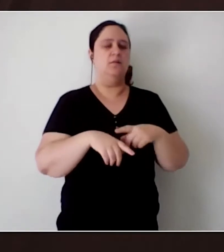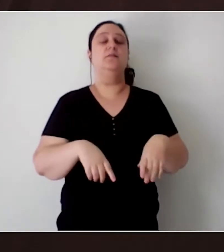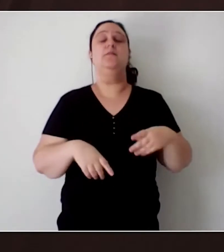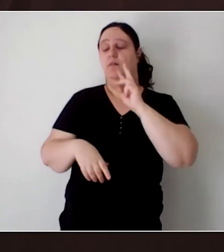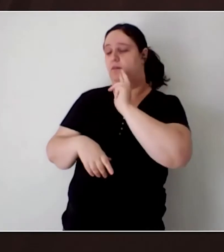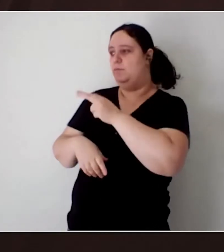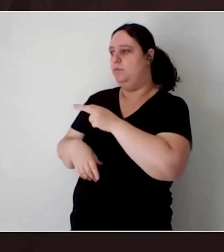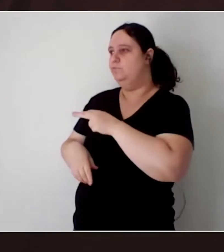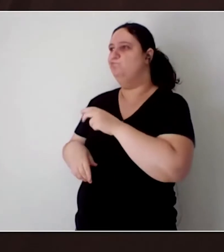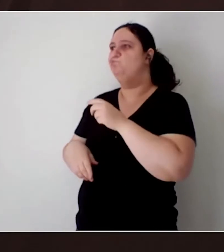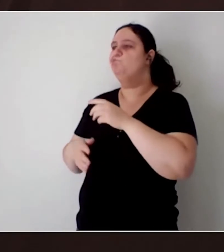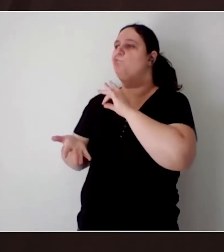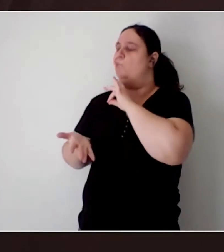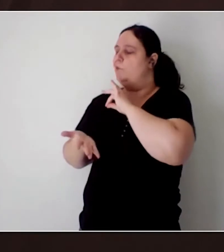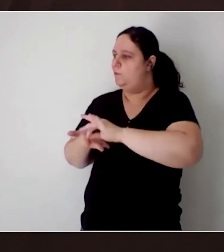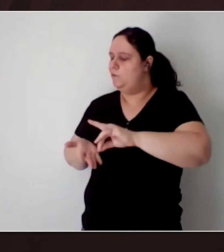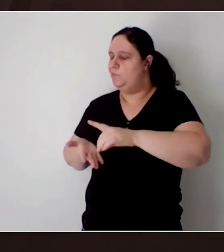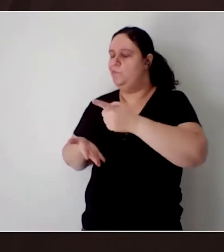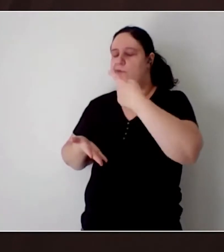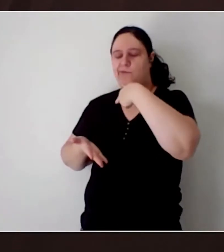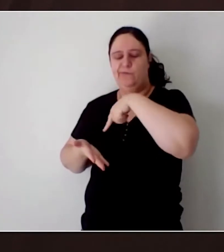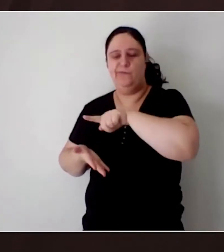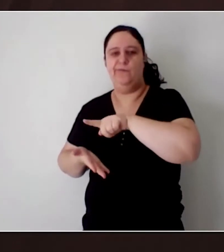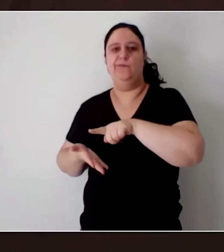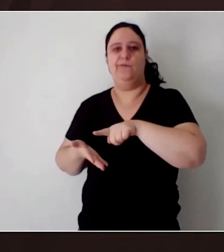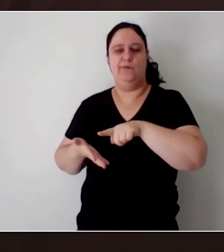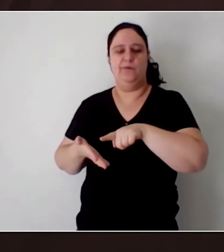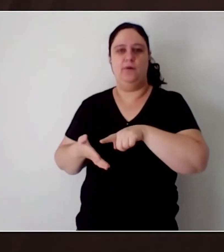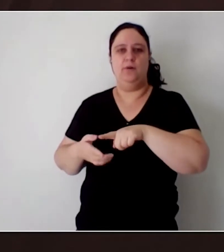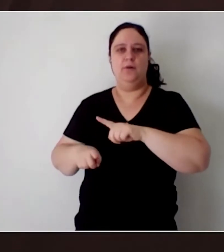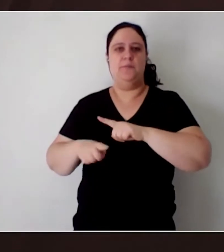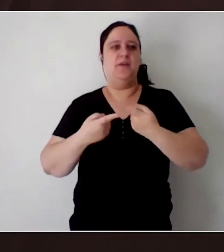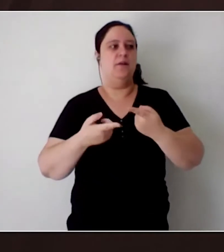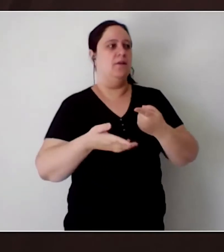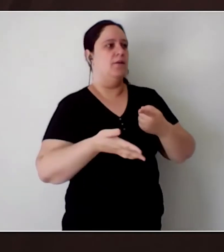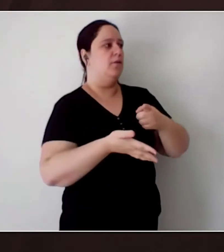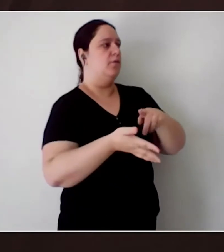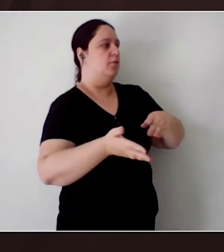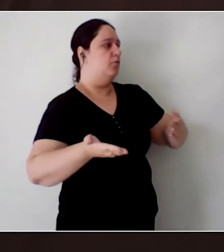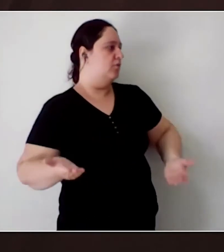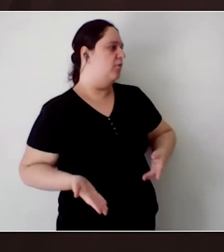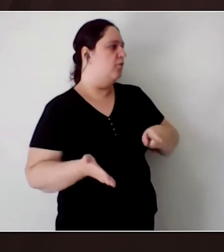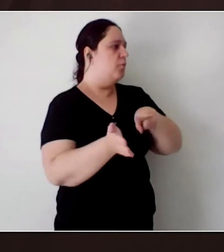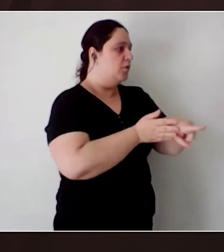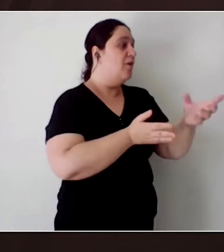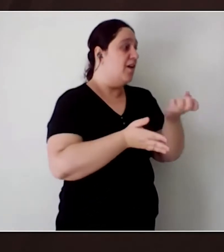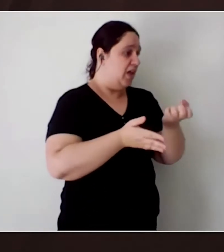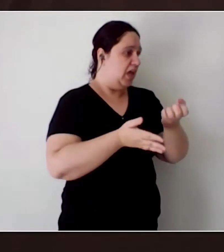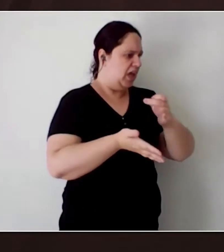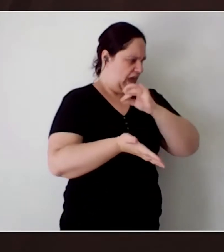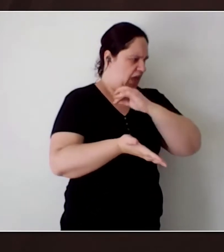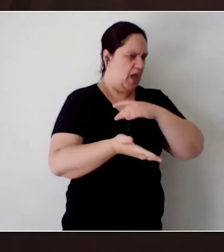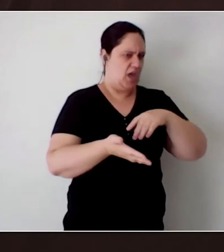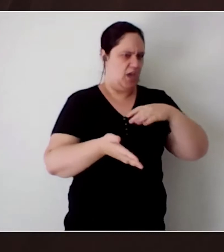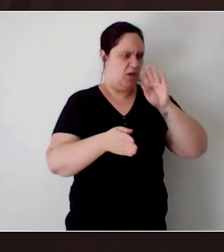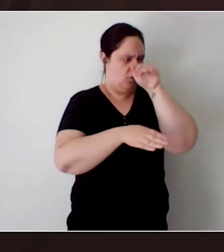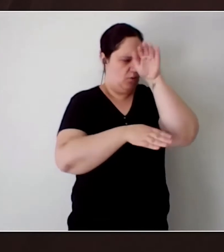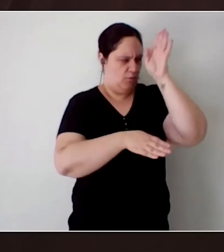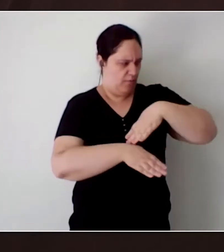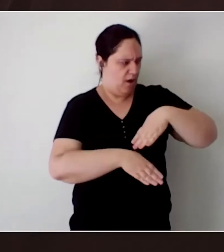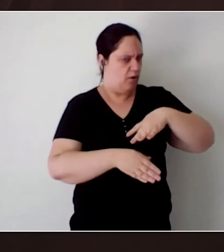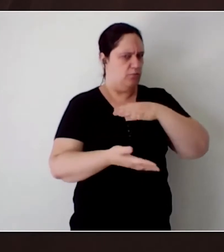isso. Mas os servos lhe perguntaram: queres que vamos e arranquemos o joio? Não, replicou ele,